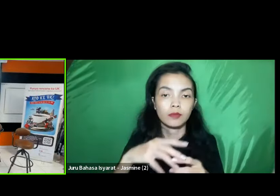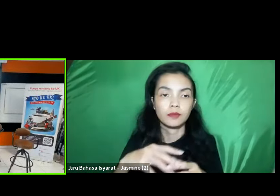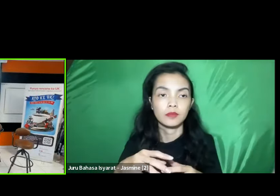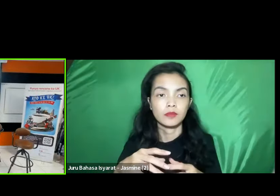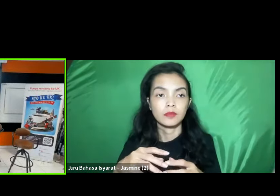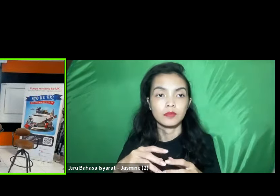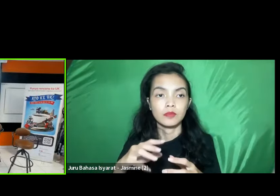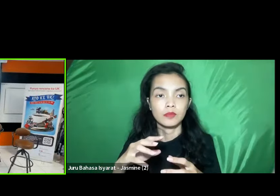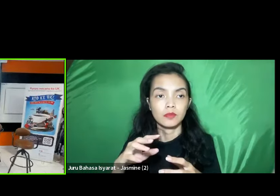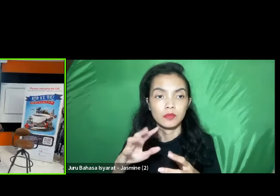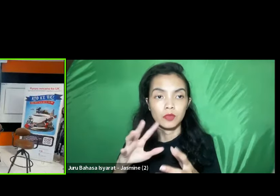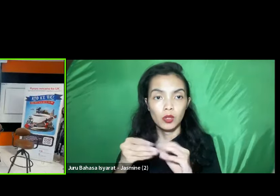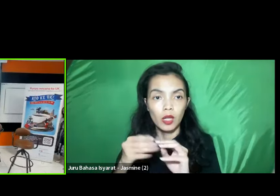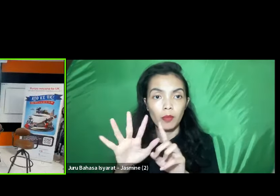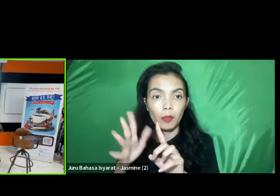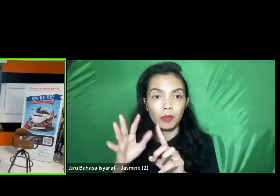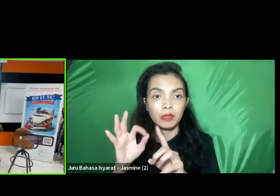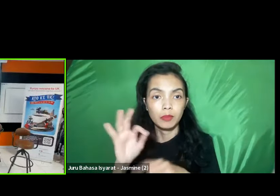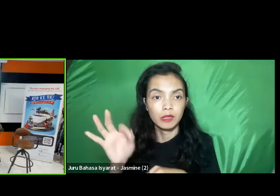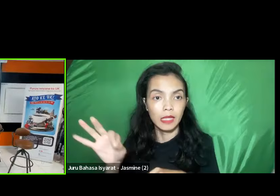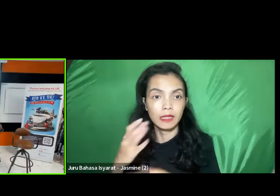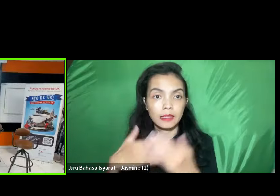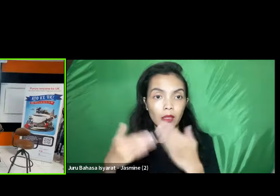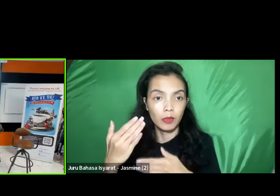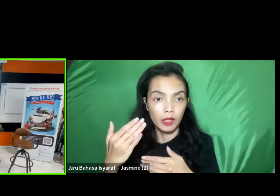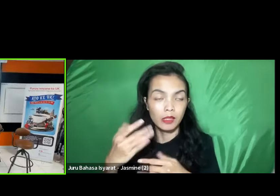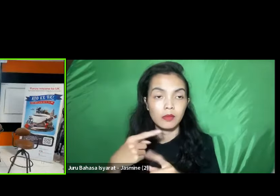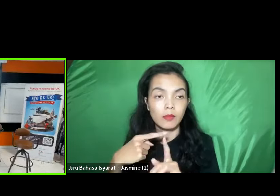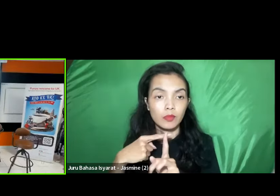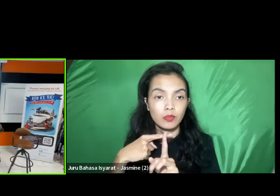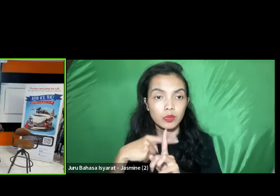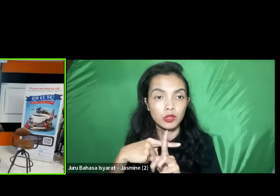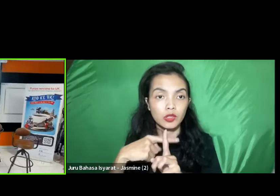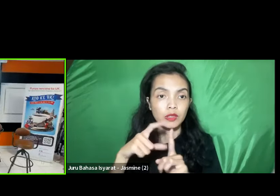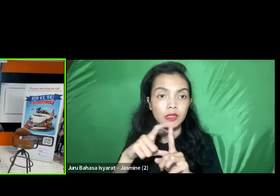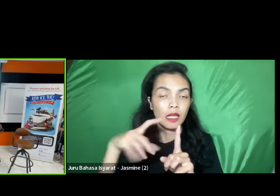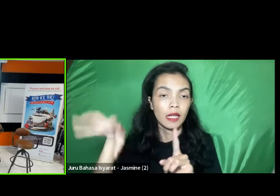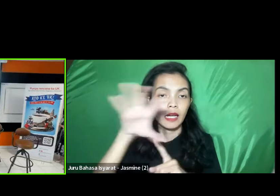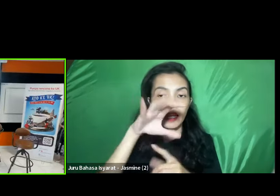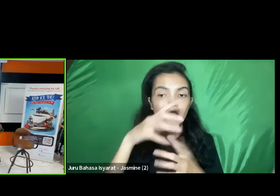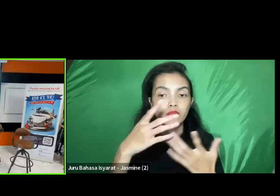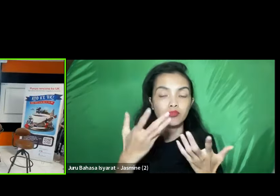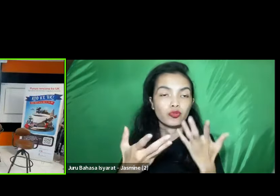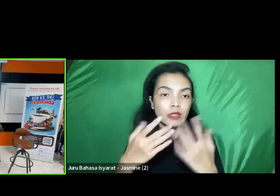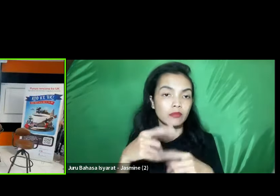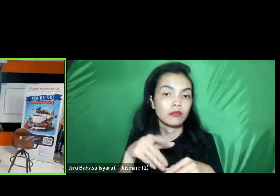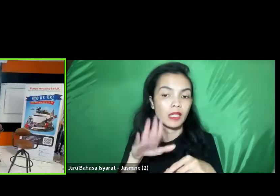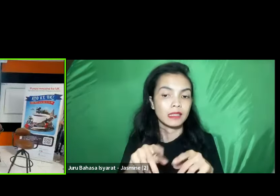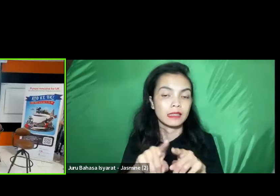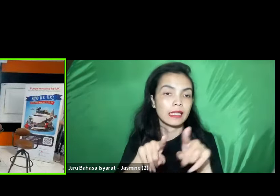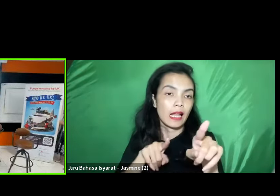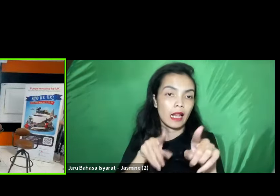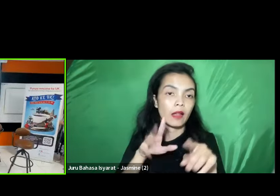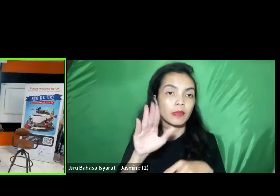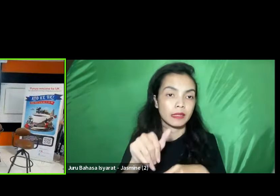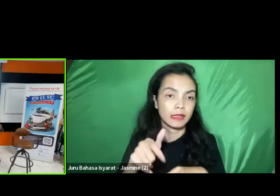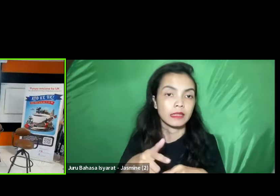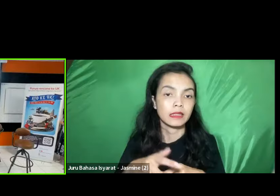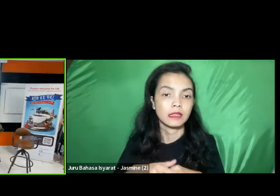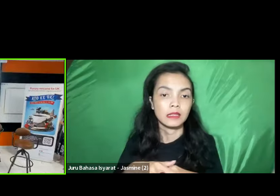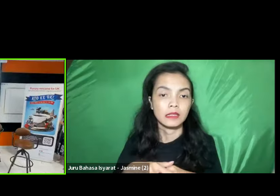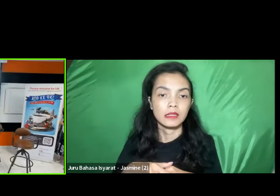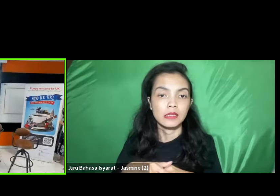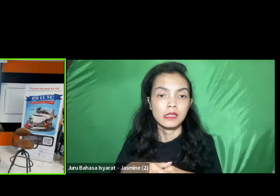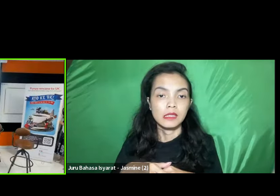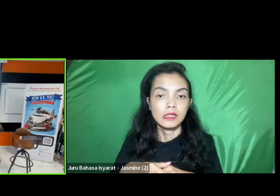15% dari teman-teman penyandang disabilitas dan juga dari Daerah Tertinggal jadi eh Memang Salah